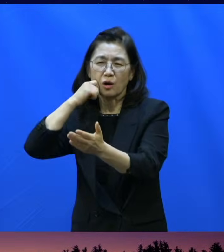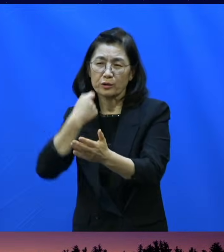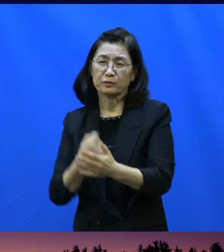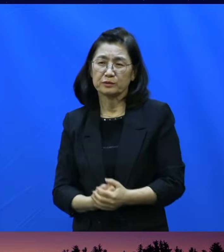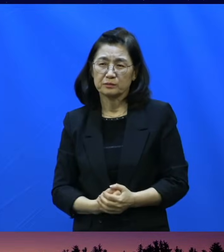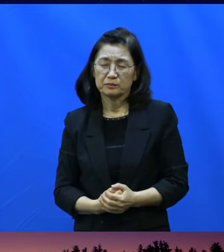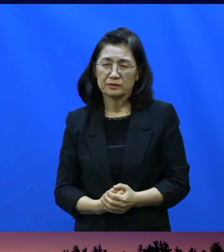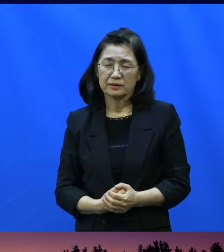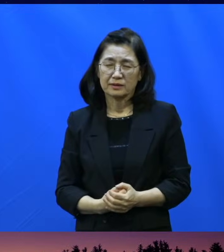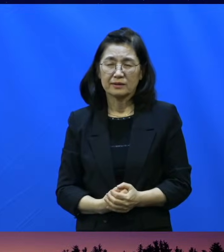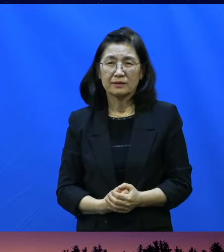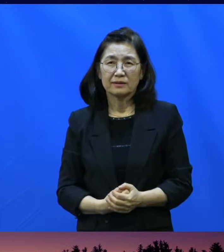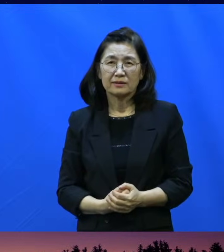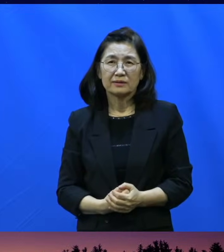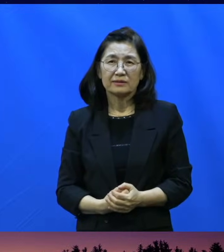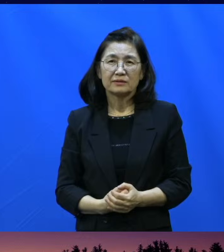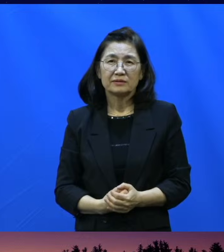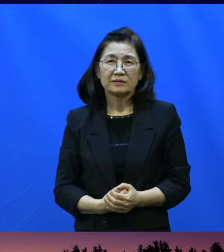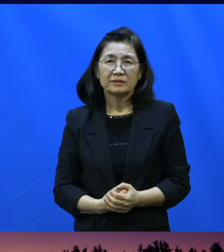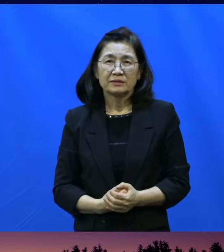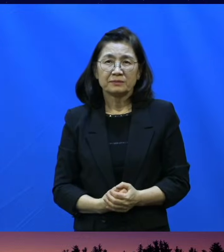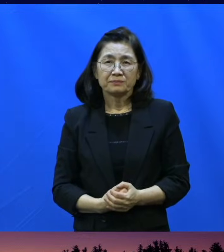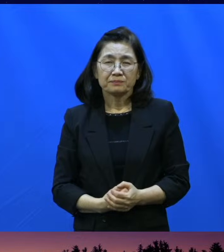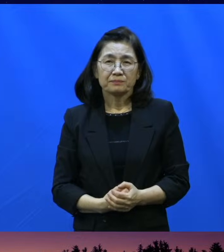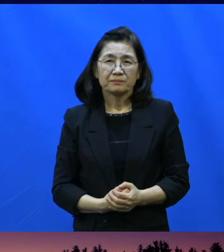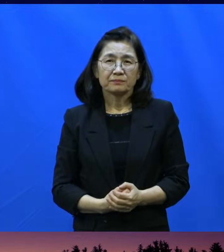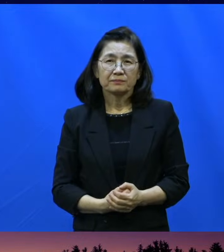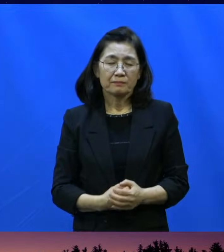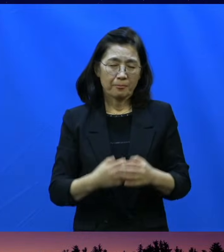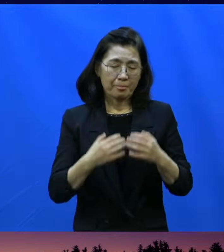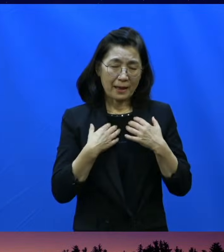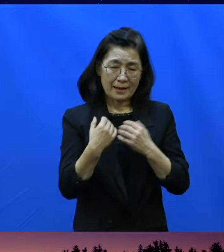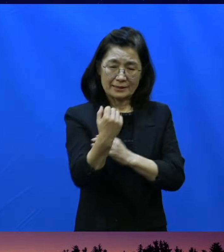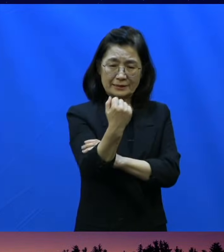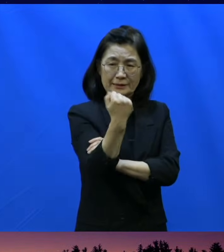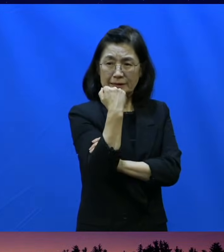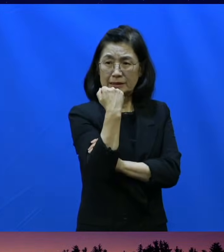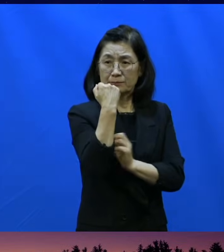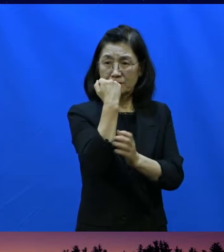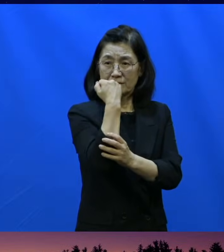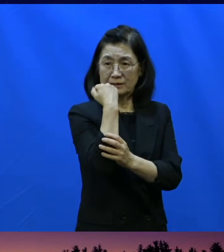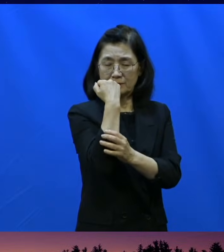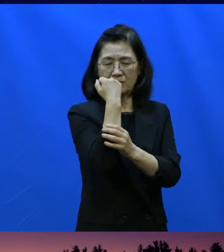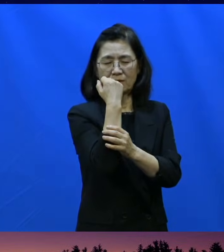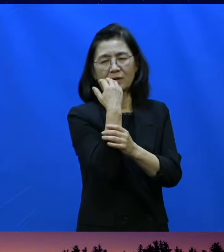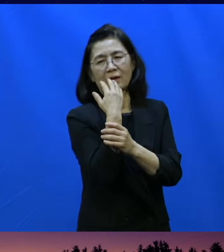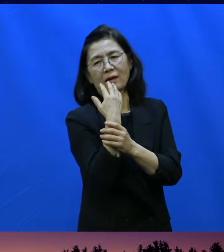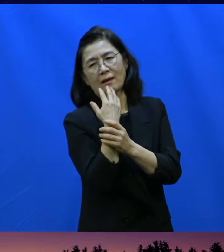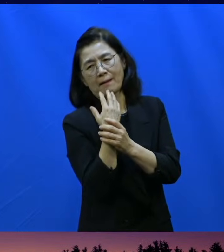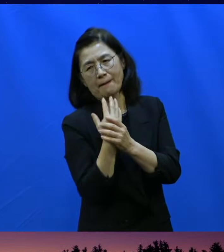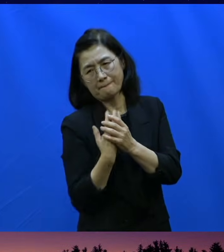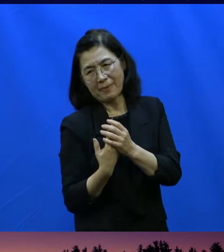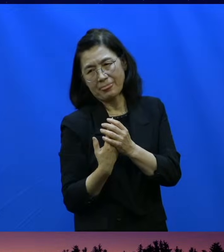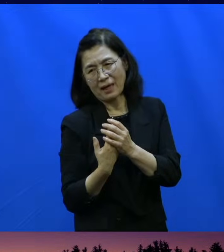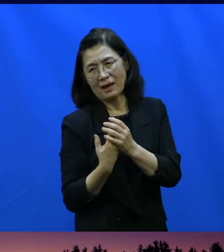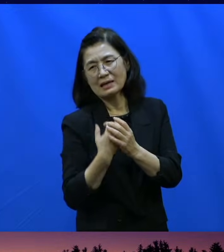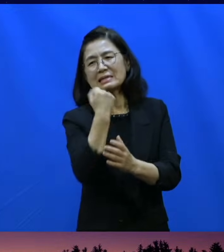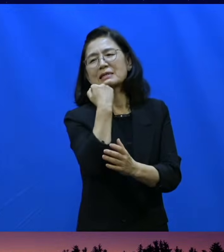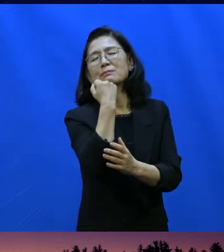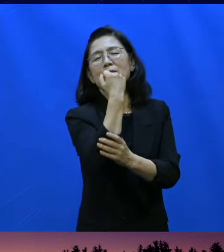여러분 힘을 빼는 순간이 굉장히 두려운 거예요. 사실은 해본 분들은 아실 거예요. 내가 힘을 뺀다.